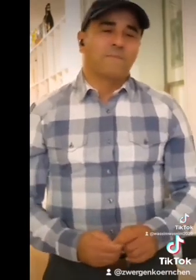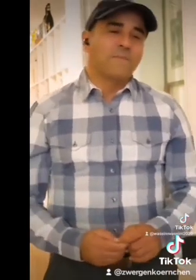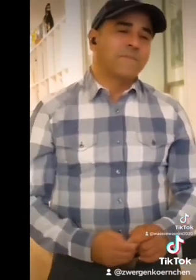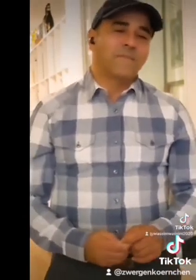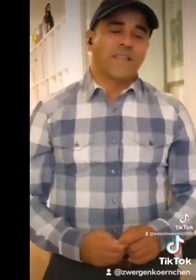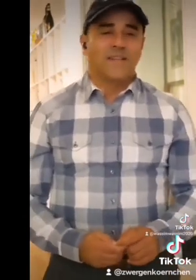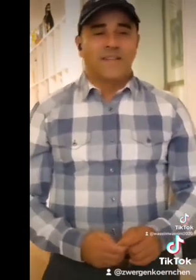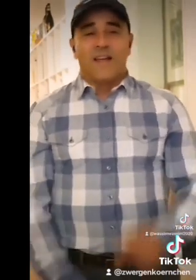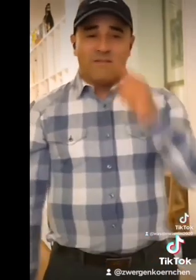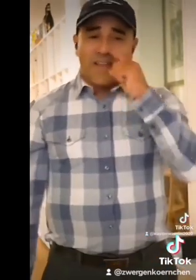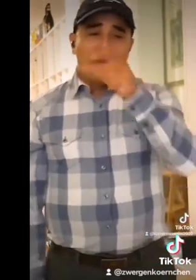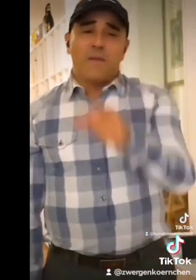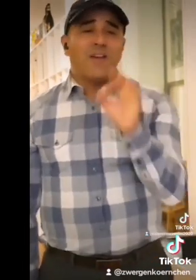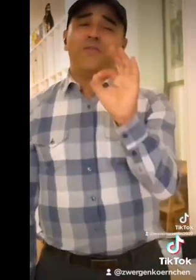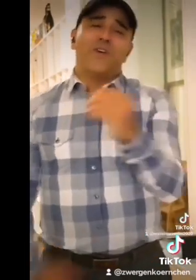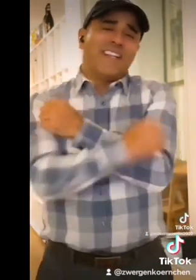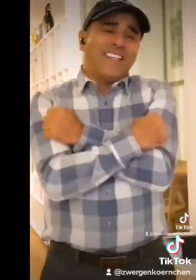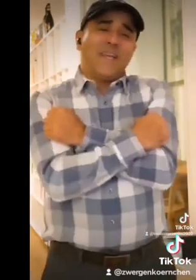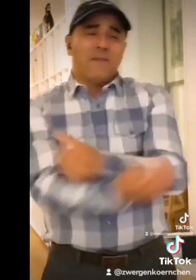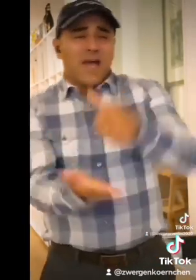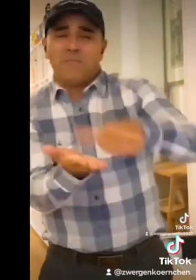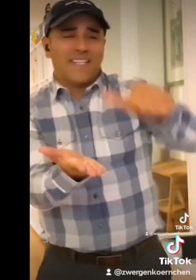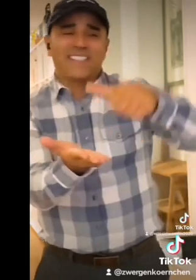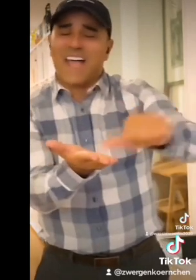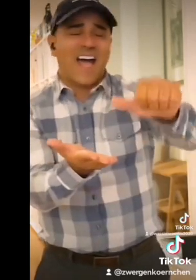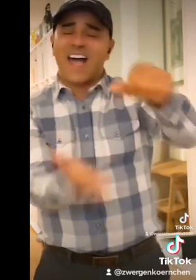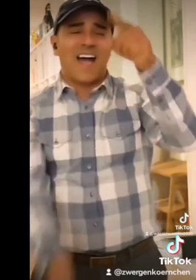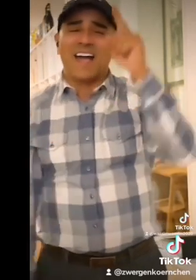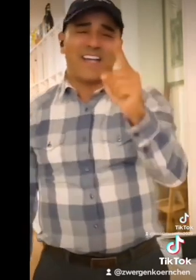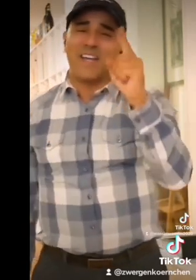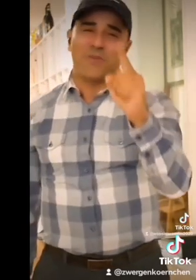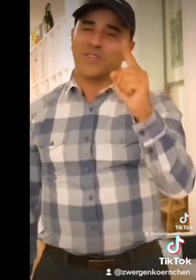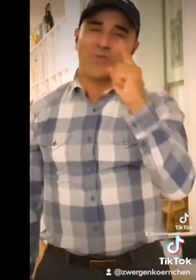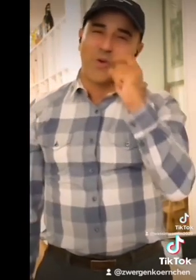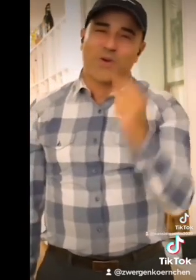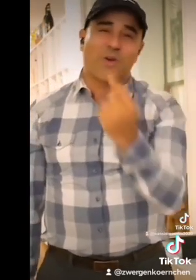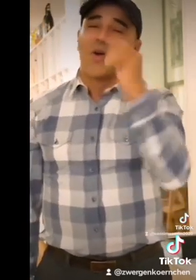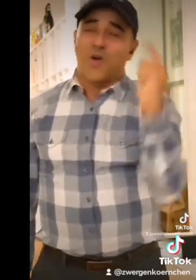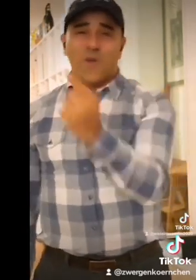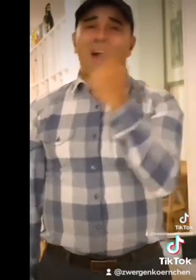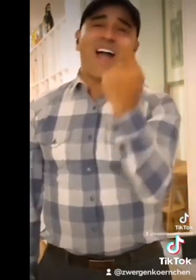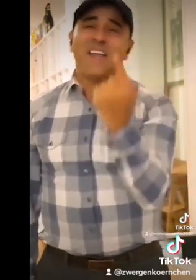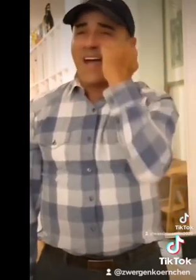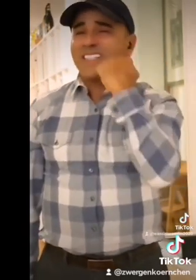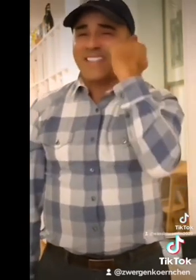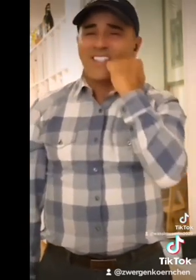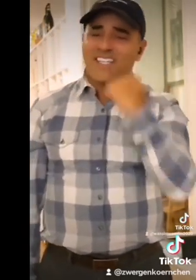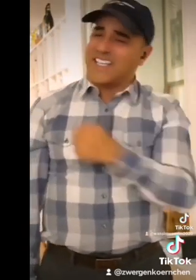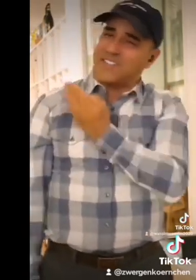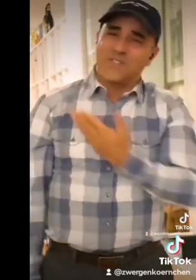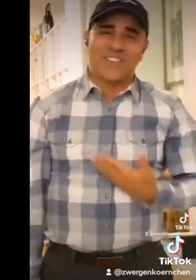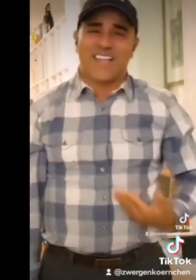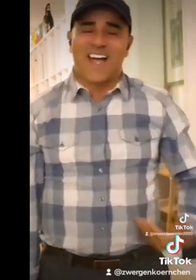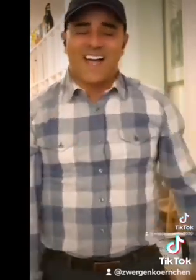Wenn man für Liebe bezahlen muss, nur um einmal zärtlich zu sein,